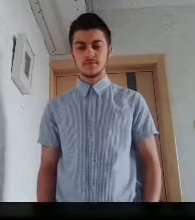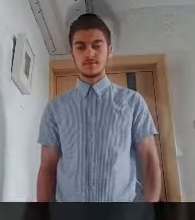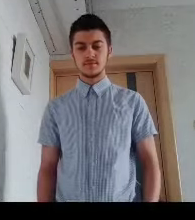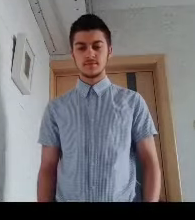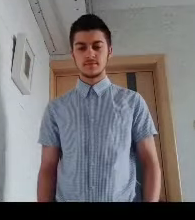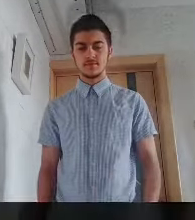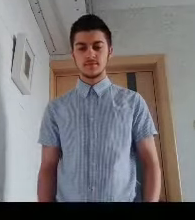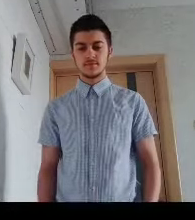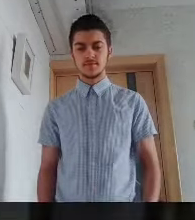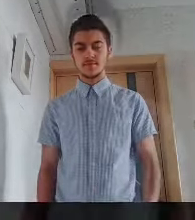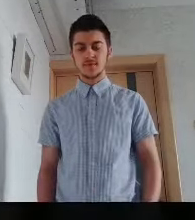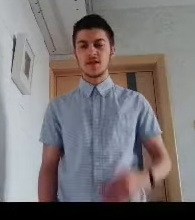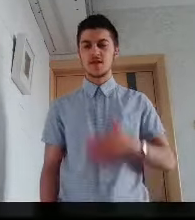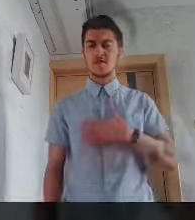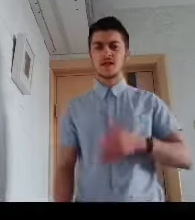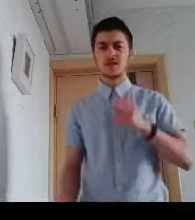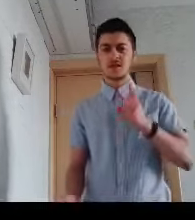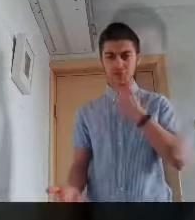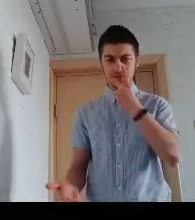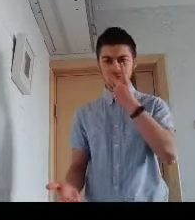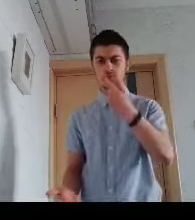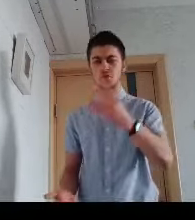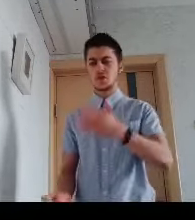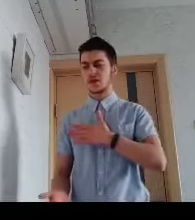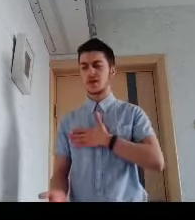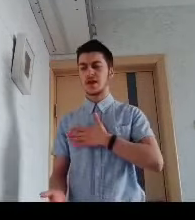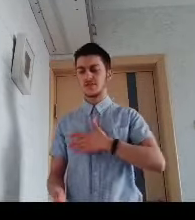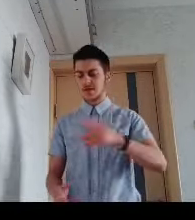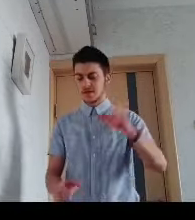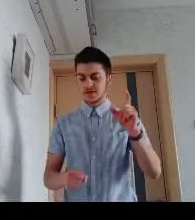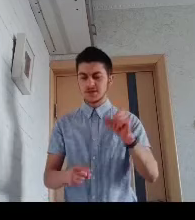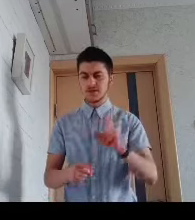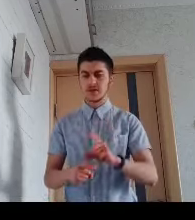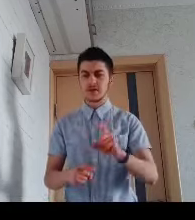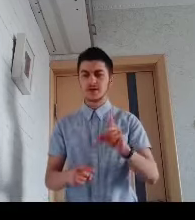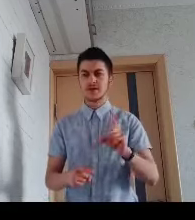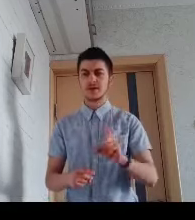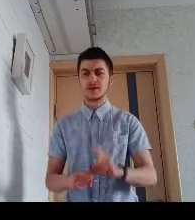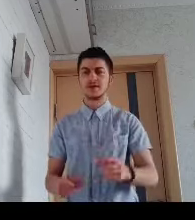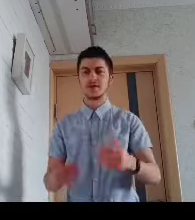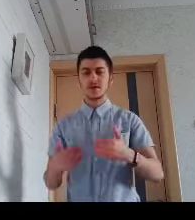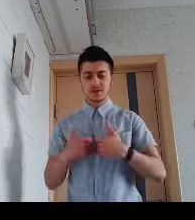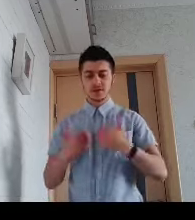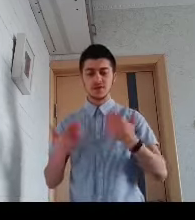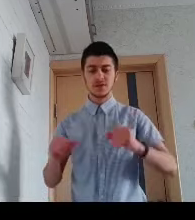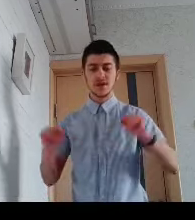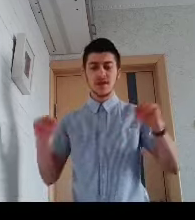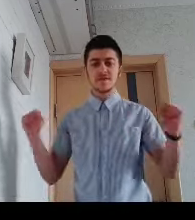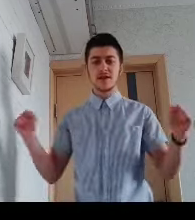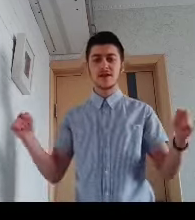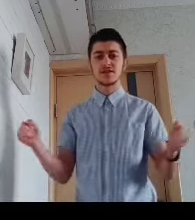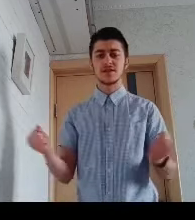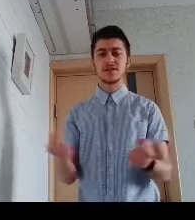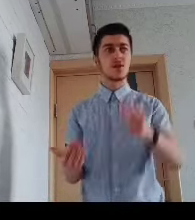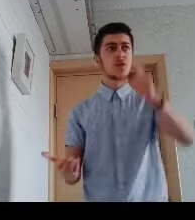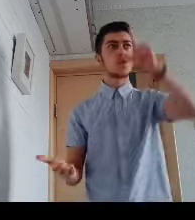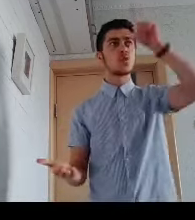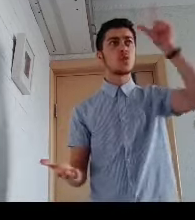луна брала. И не важно, как ты смотришь на мои слова. Я сегодня в Антарктиде,